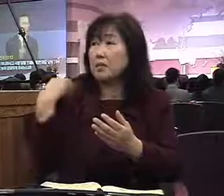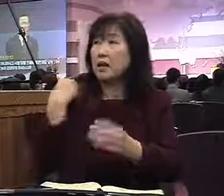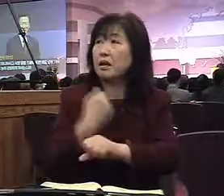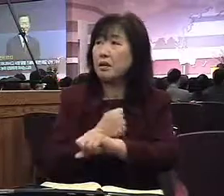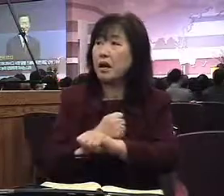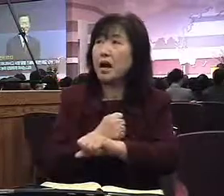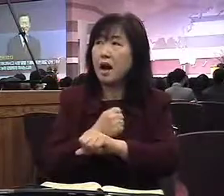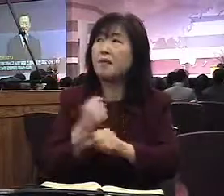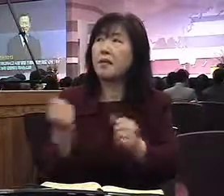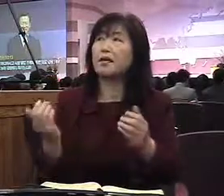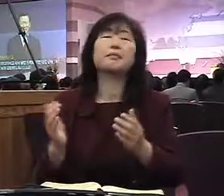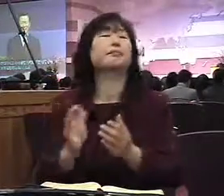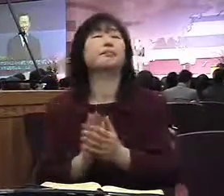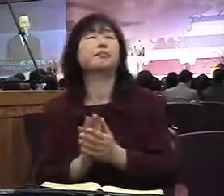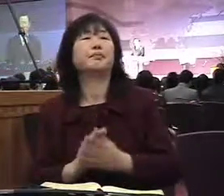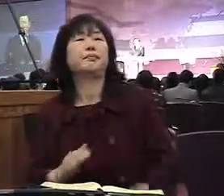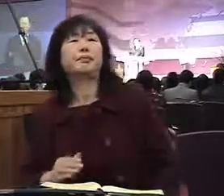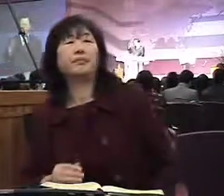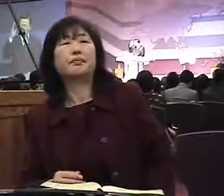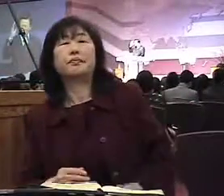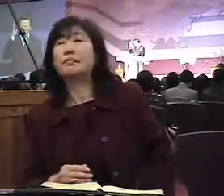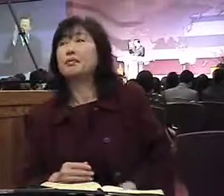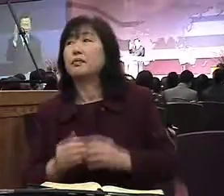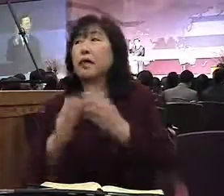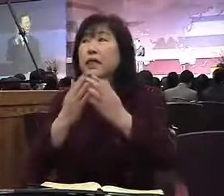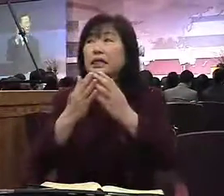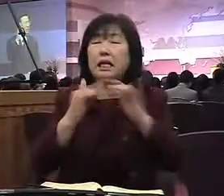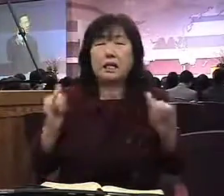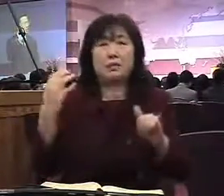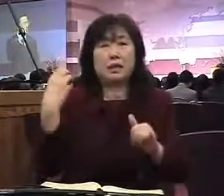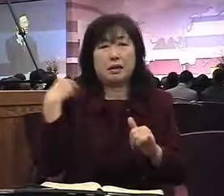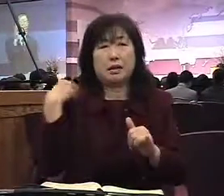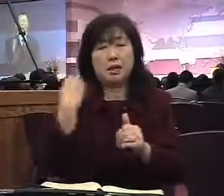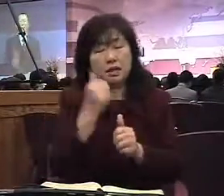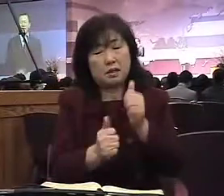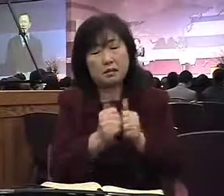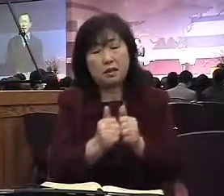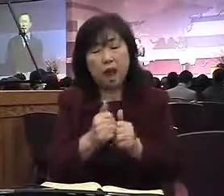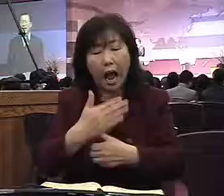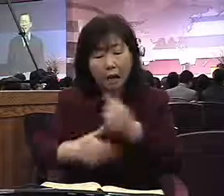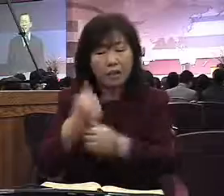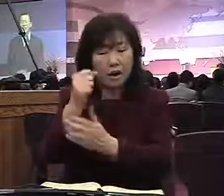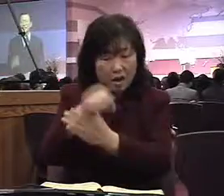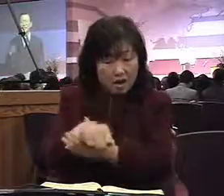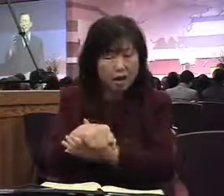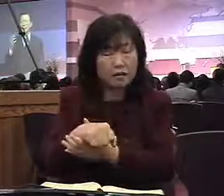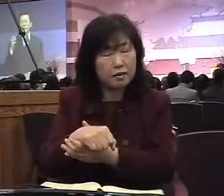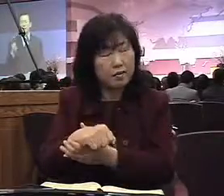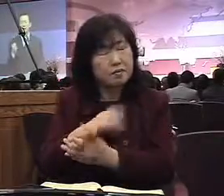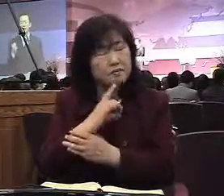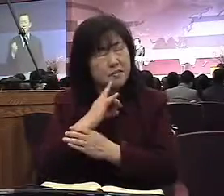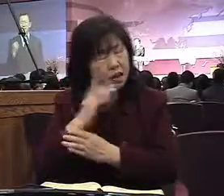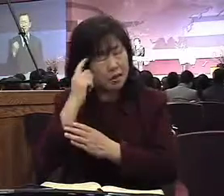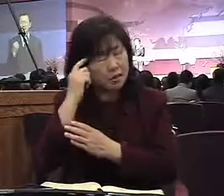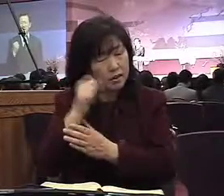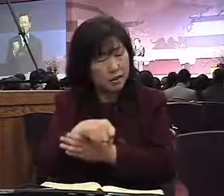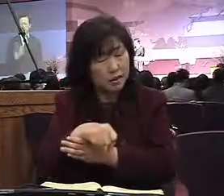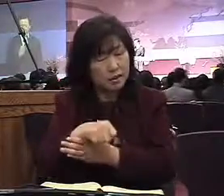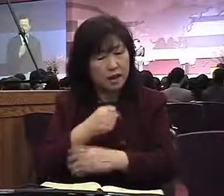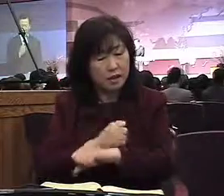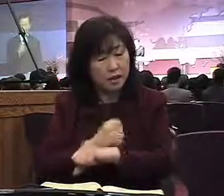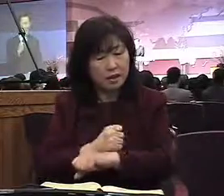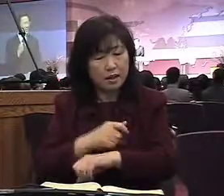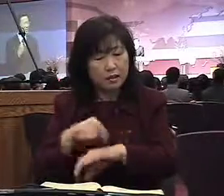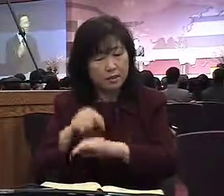하시니라. 할렐루야. 사람이 감당할 시험 밖에는 하나님 허락하지 않는다 하는 그 말씀을 제 마음속에